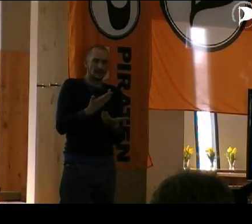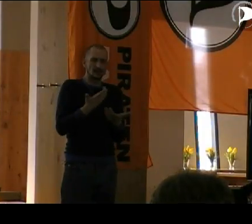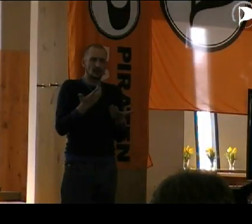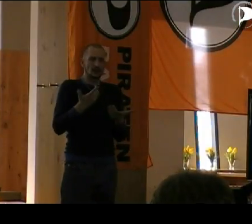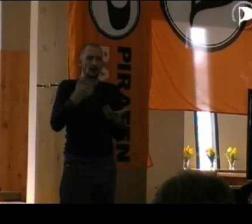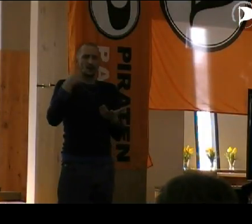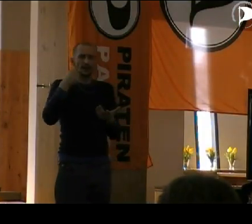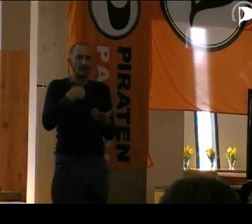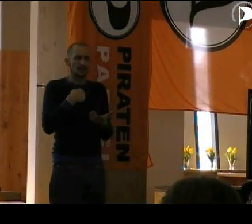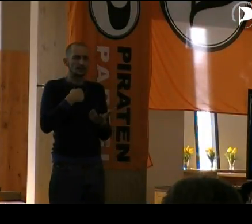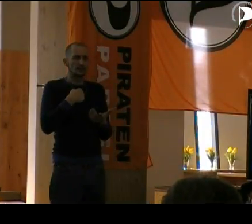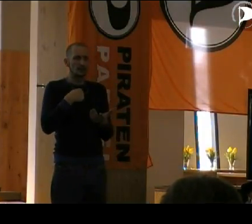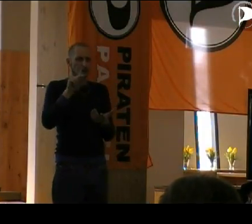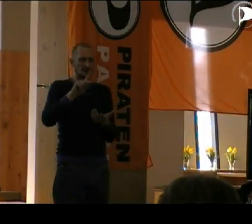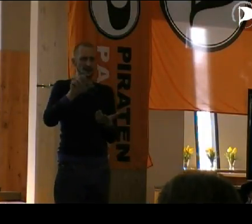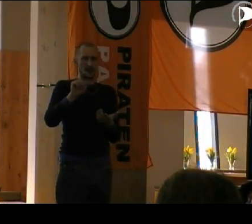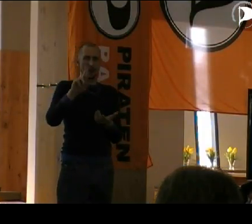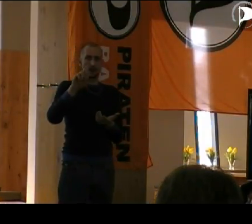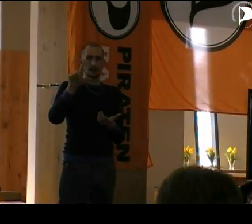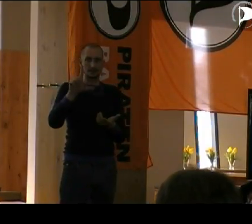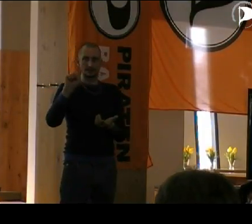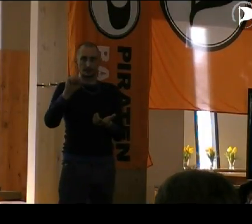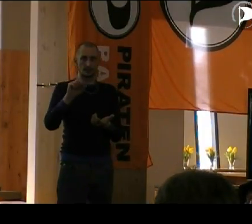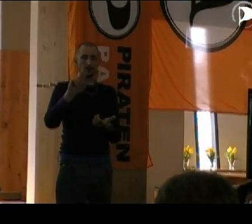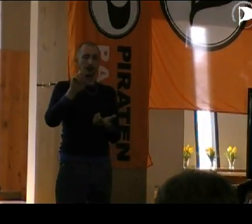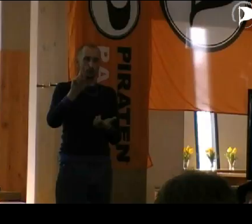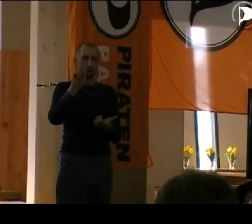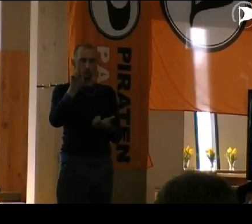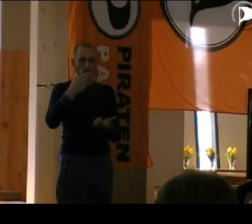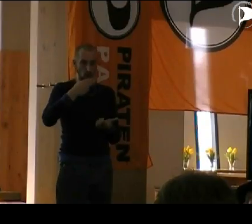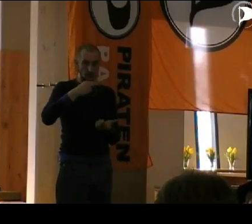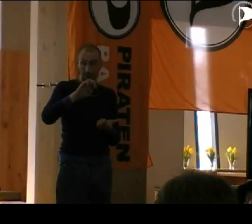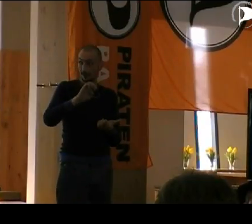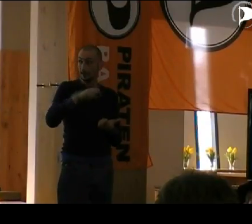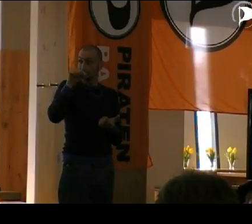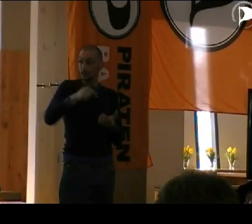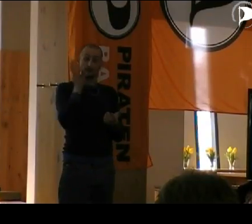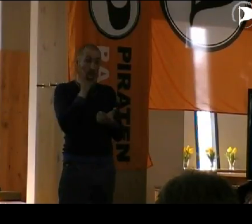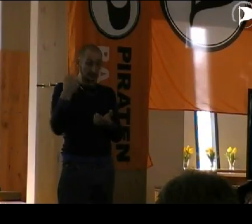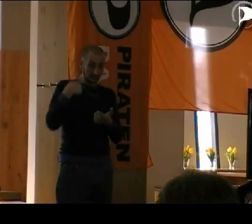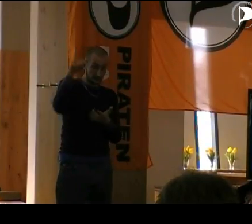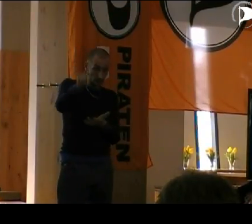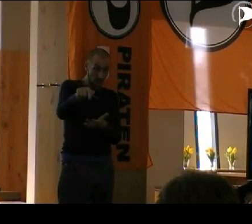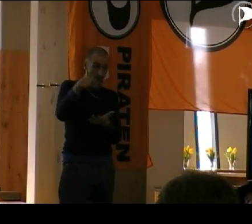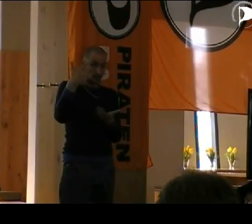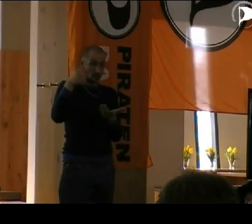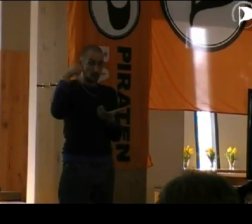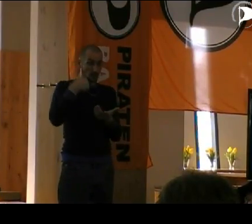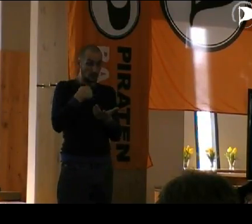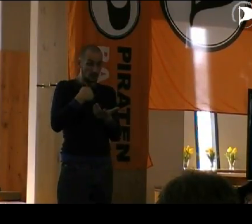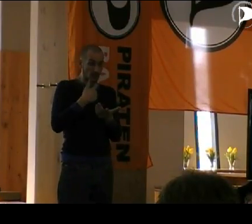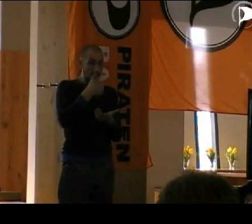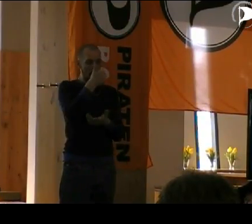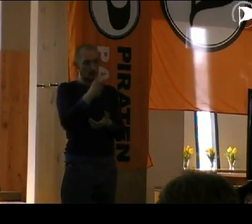enthalten dann auch das postfach betreut hat oder seinem rentenfonds freundlich oder wenn sie sich einmal dies